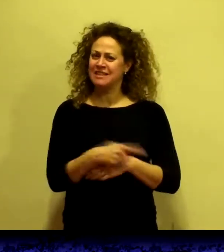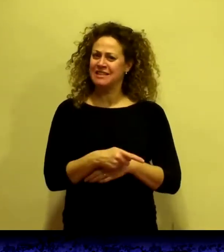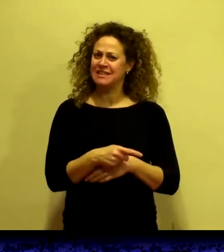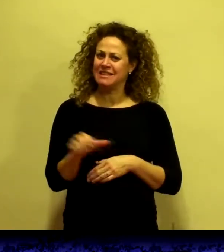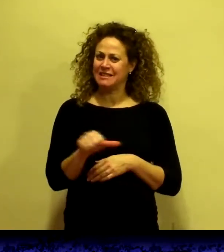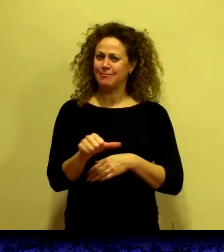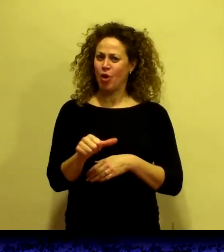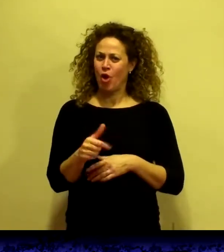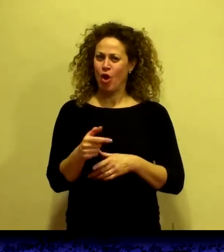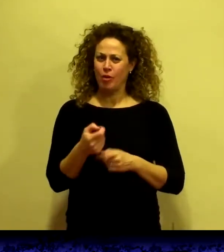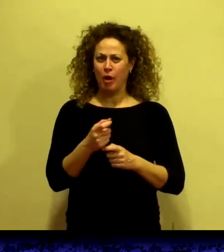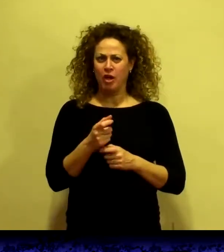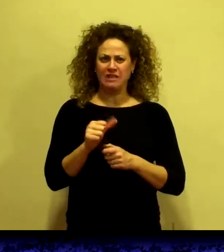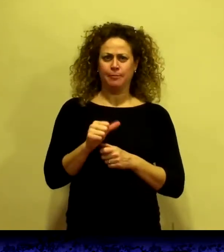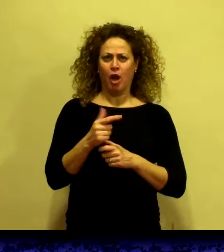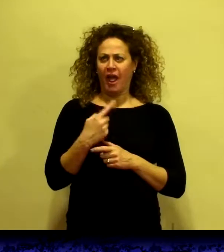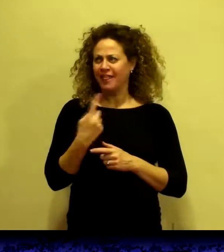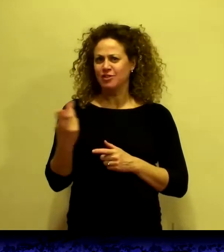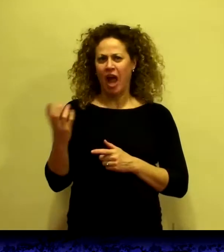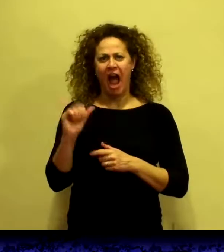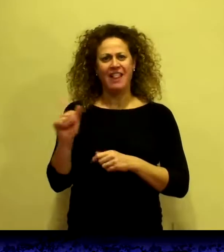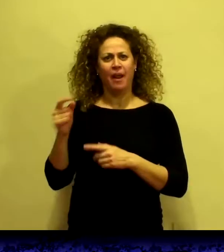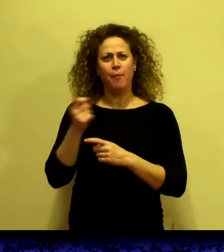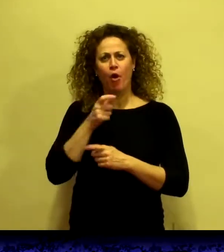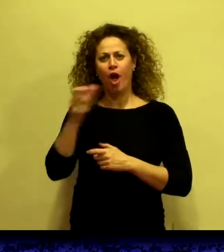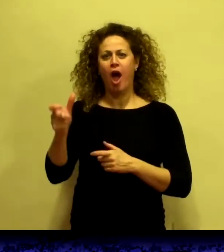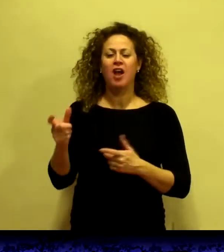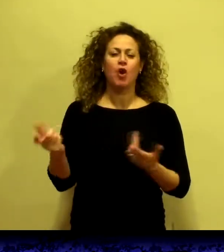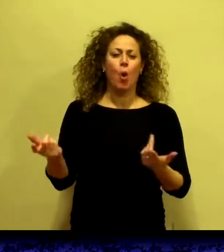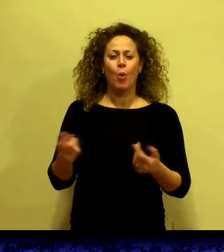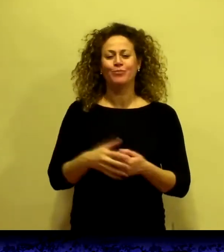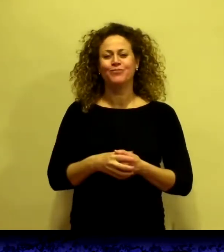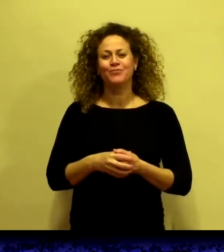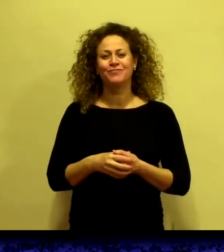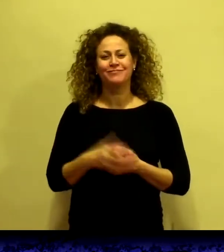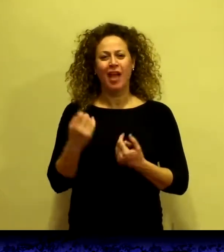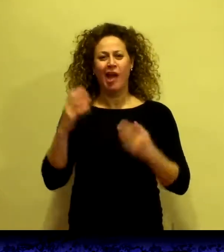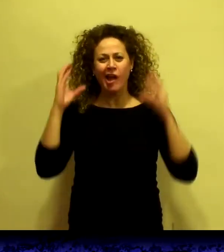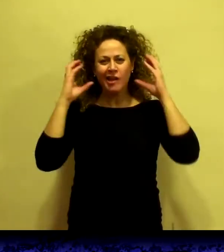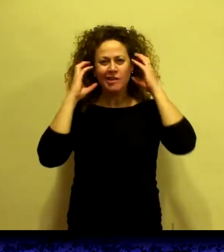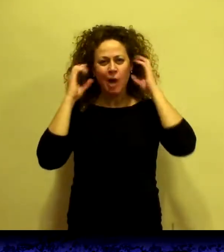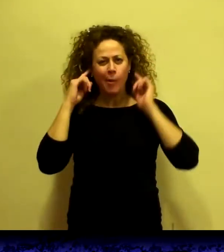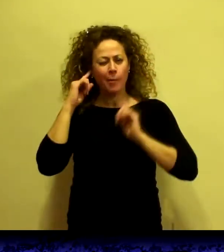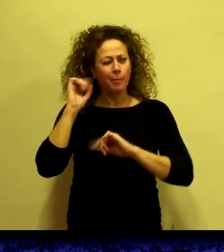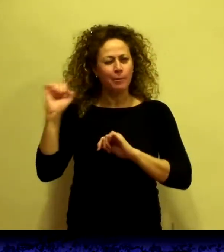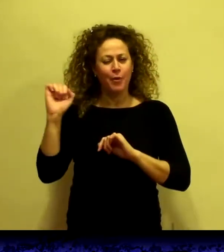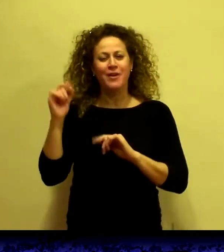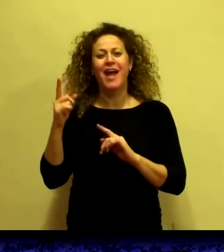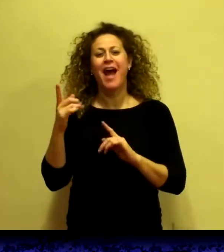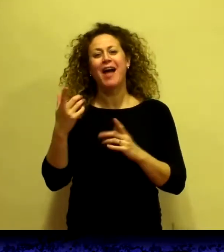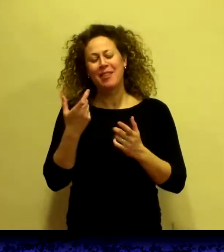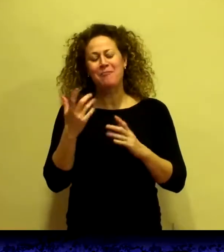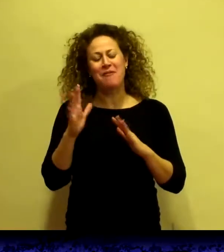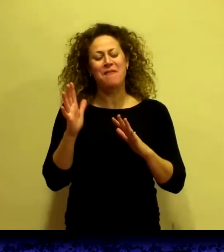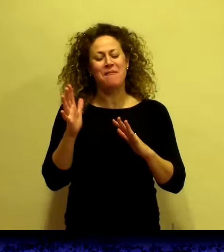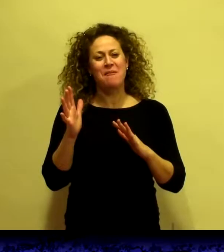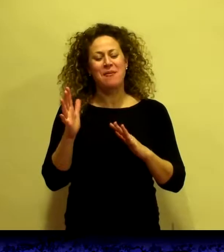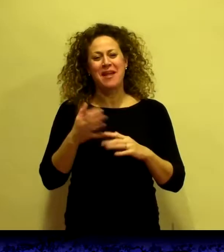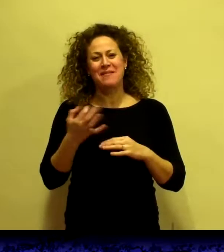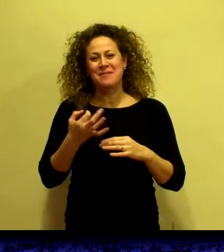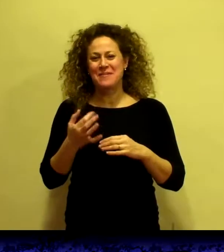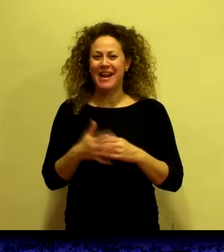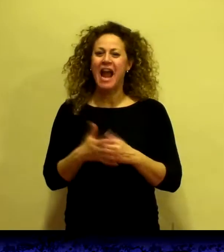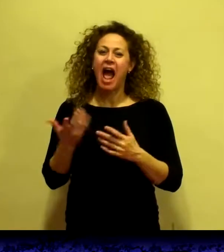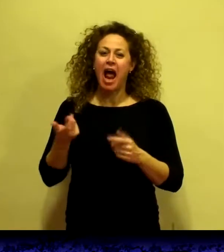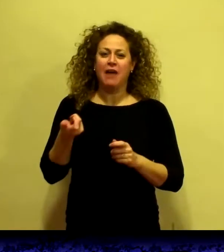Dai, vabbè, non c'è un limite laggiù, no? Vabbè. No, ma mi sono spaccato un timpano, però ok, va bene.